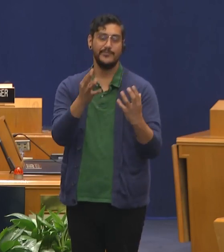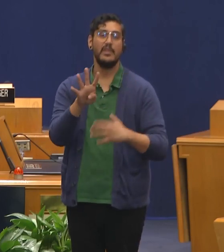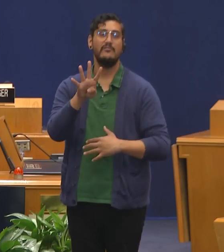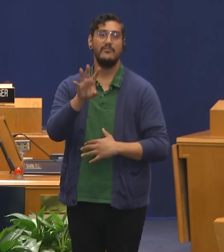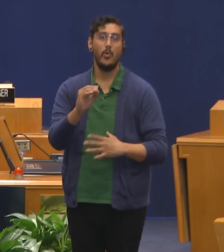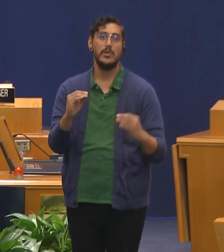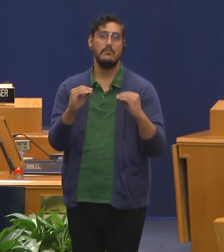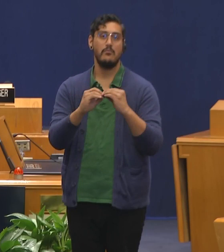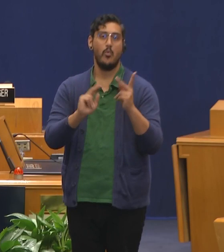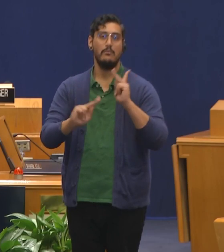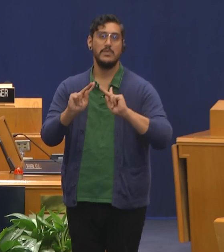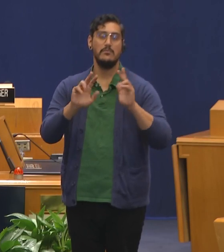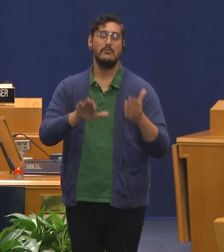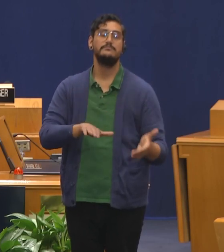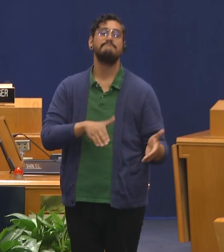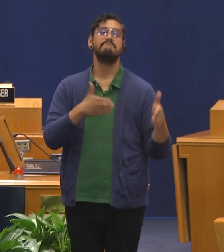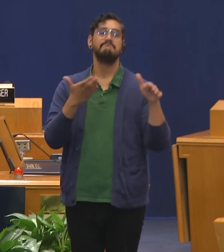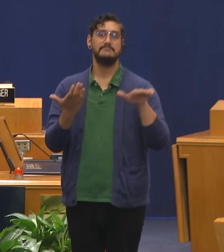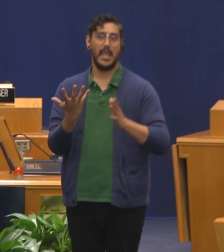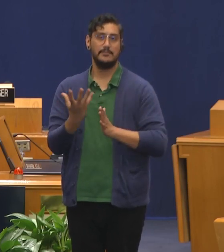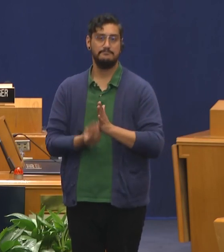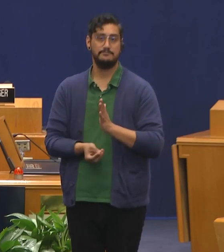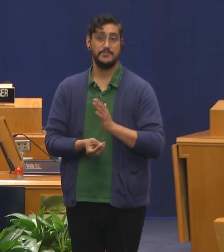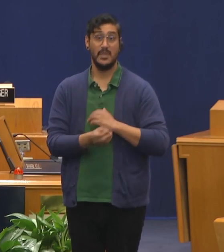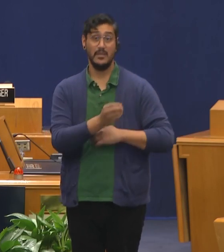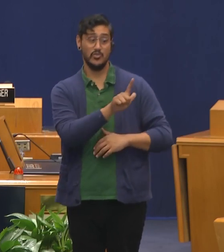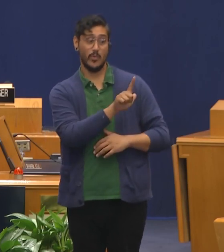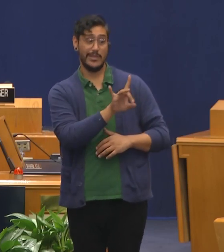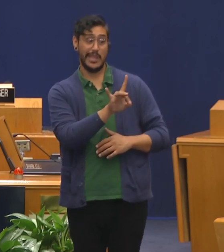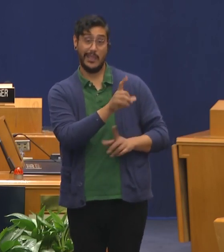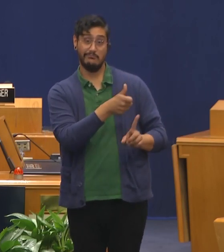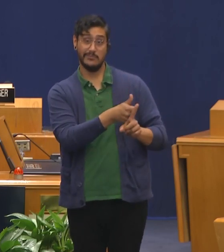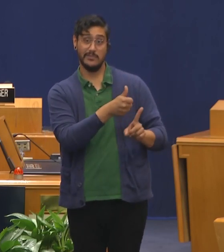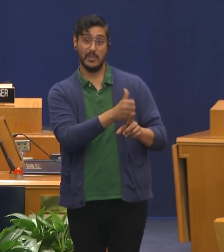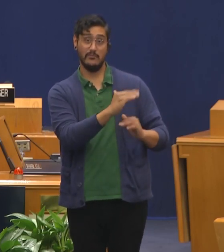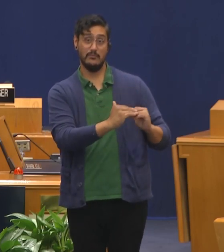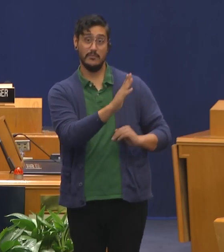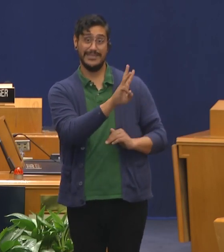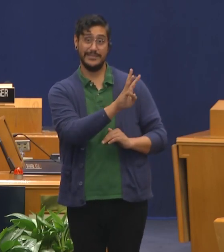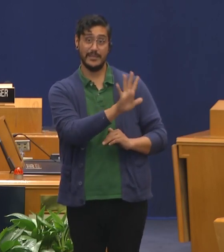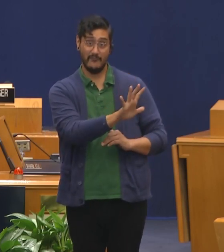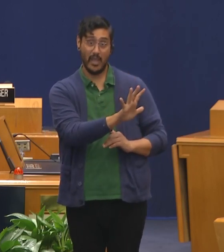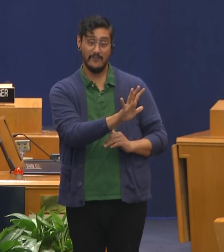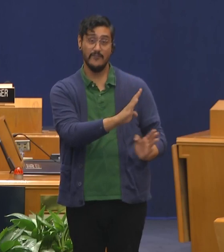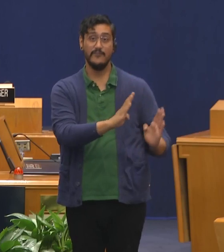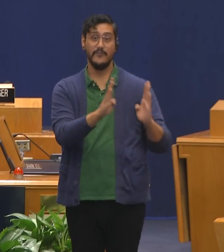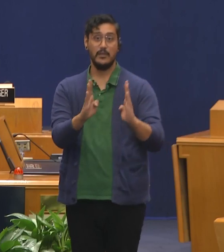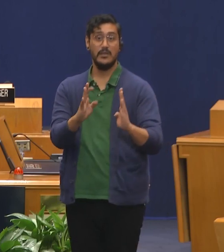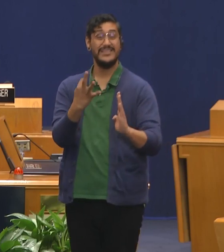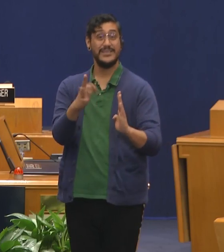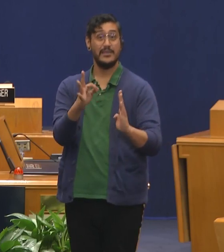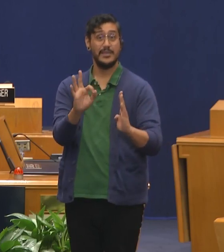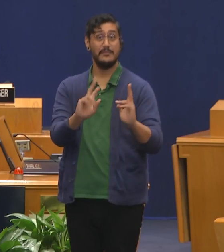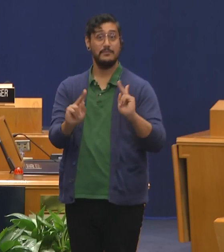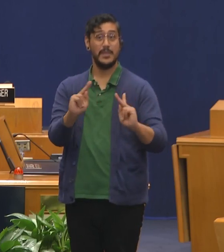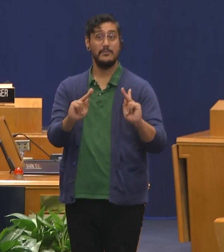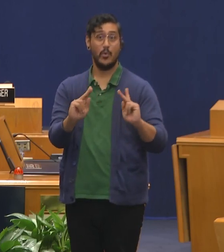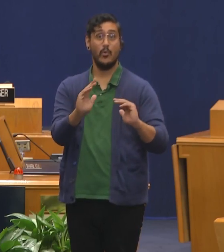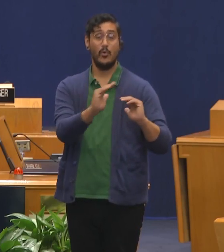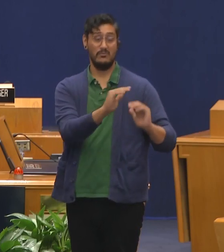muertes adicionales. 28 de estas personas son mayores de 65 años y 19 personas mayores